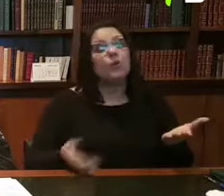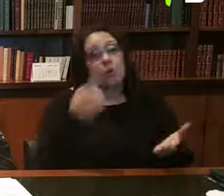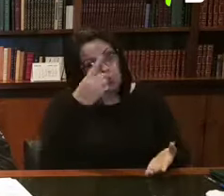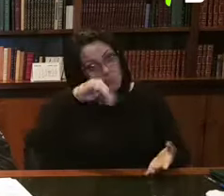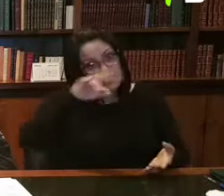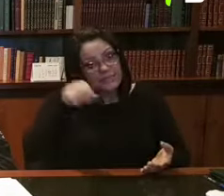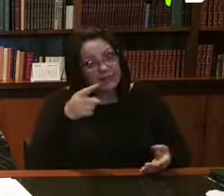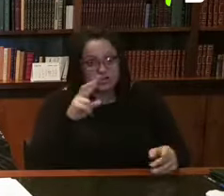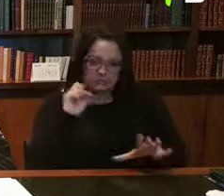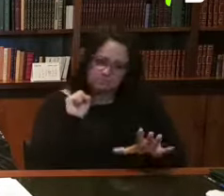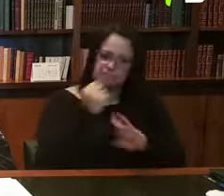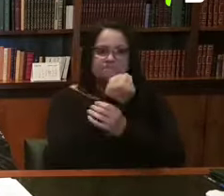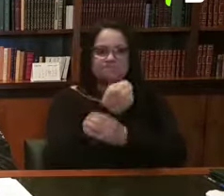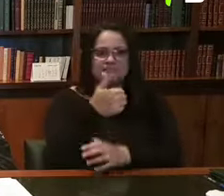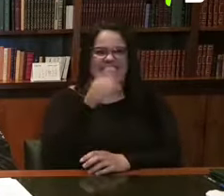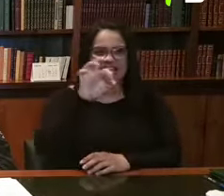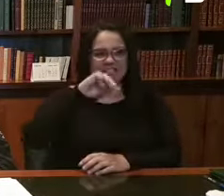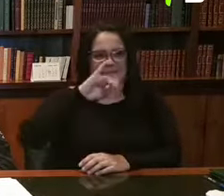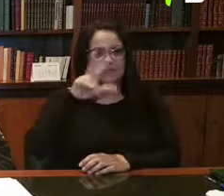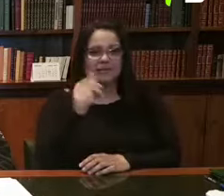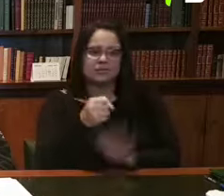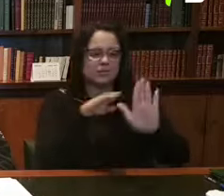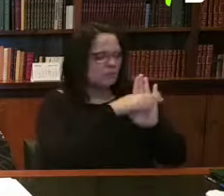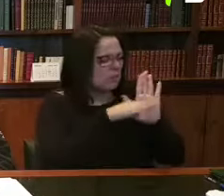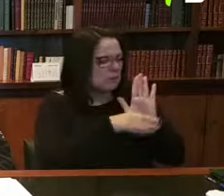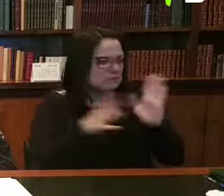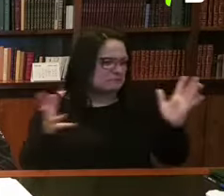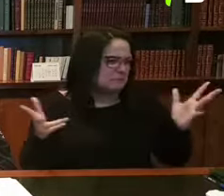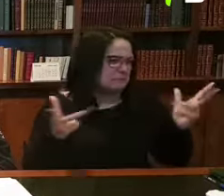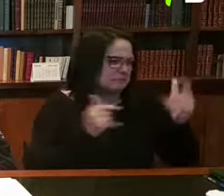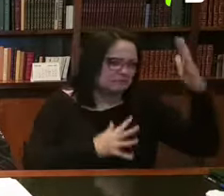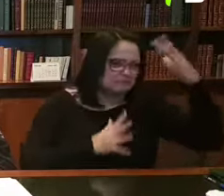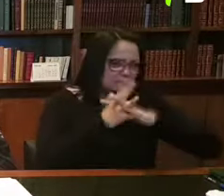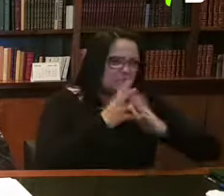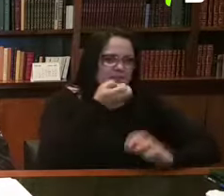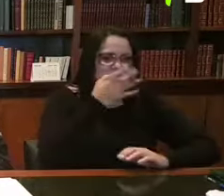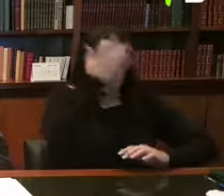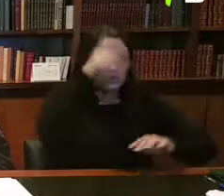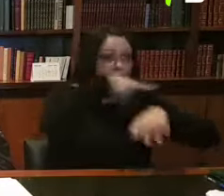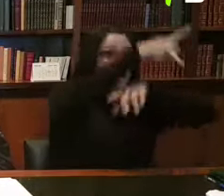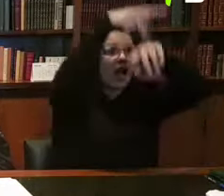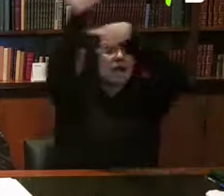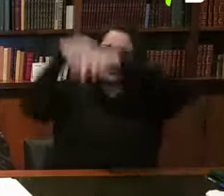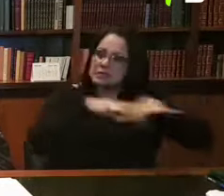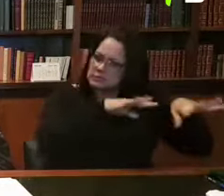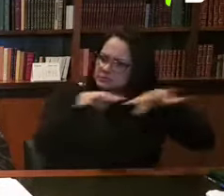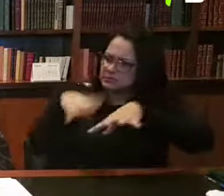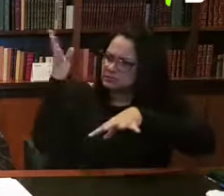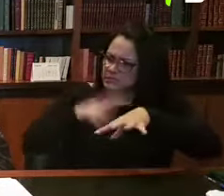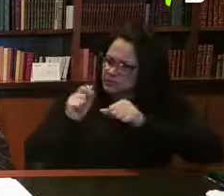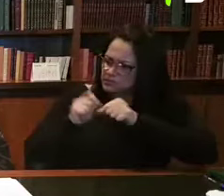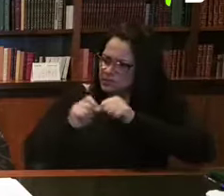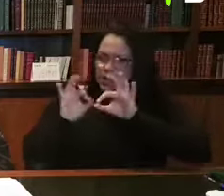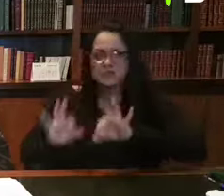preservamos 10 milhões então vão programa super bem sucedido foi muito bem apreciado lá fora todo mundo elogiando